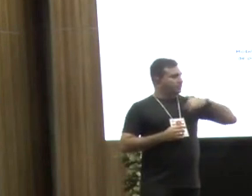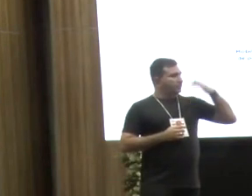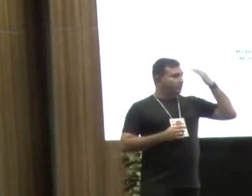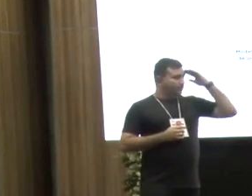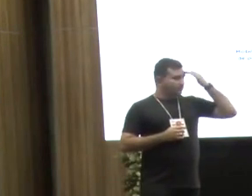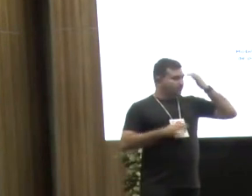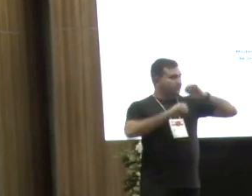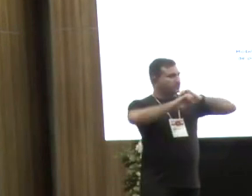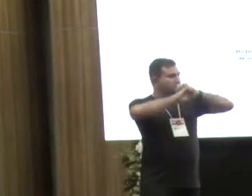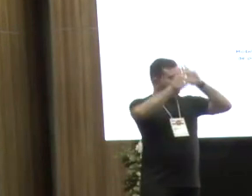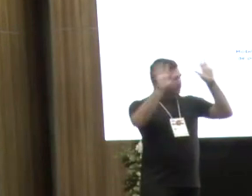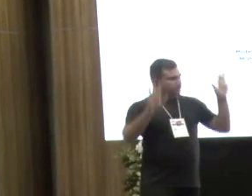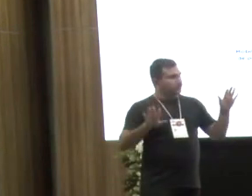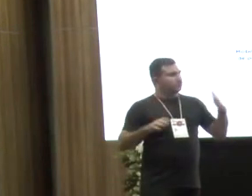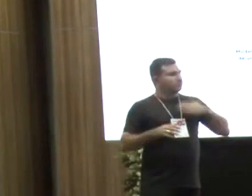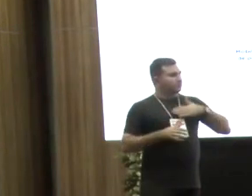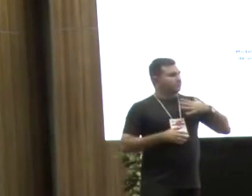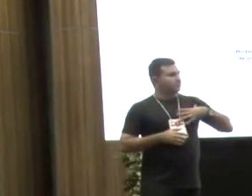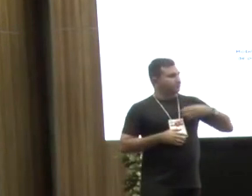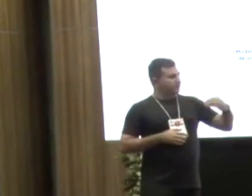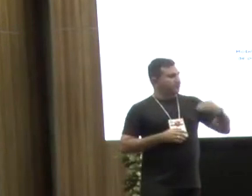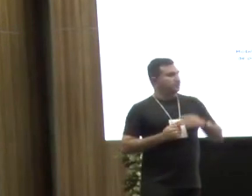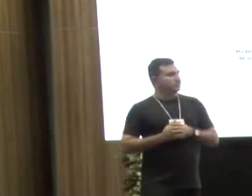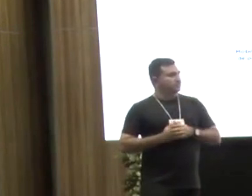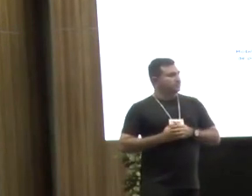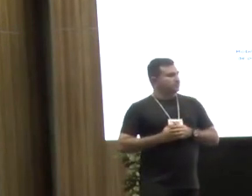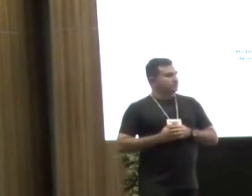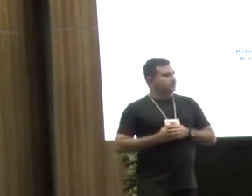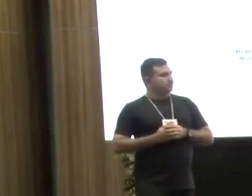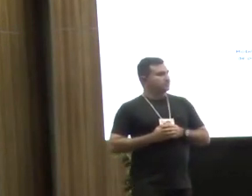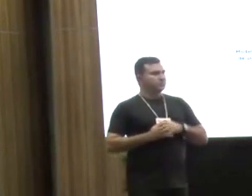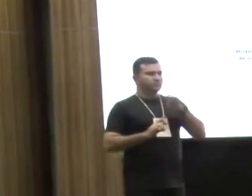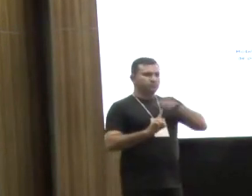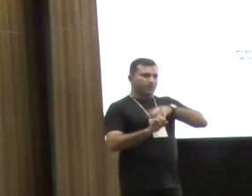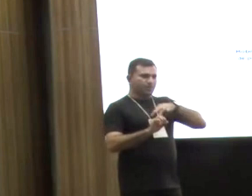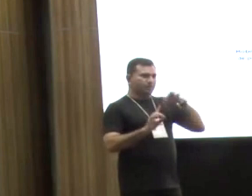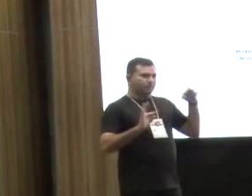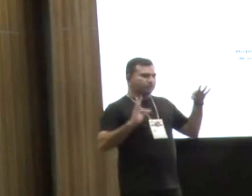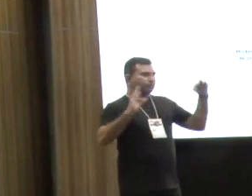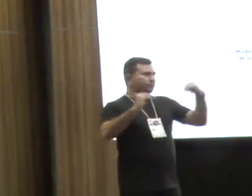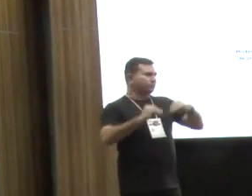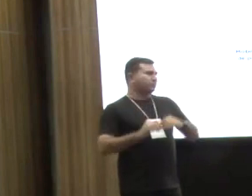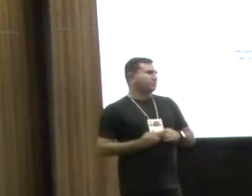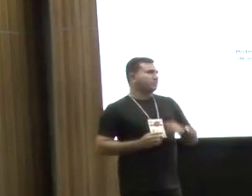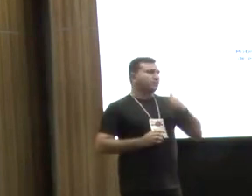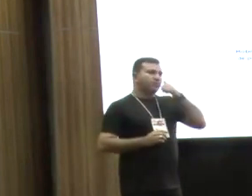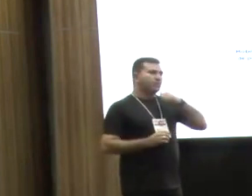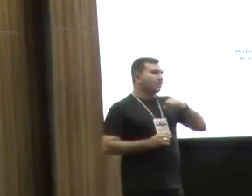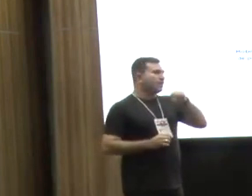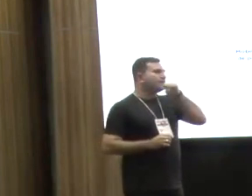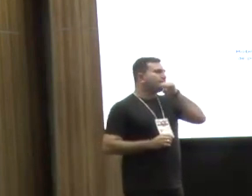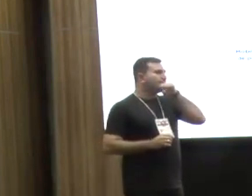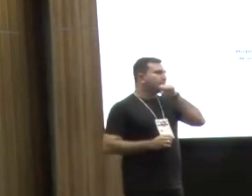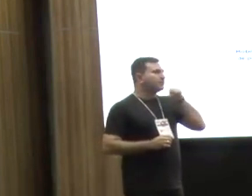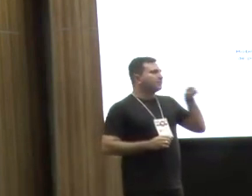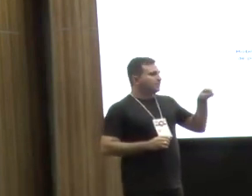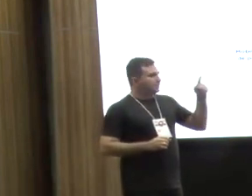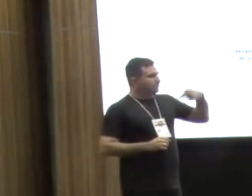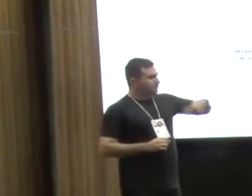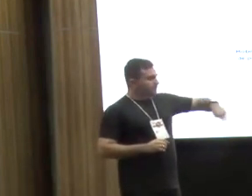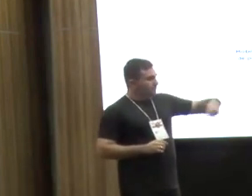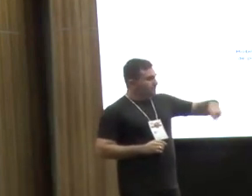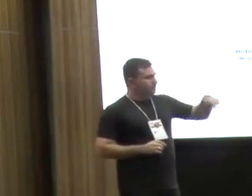entendi claramente que meu filho disse que ele dedicava tudo aquilo a uma mãe que, sendo